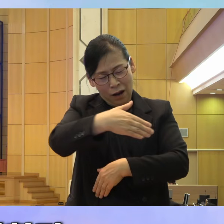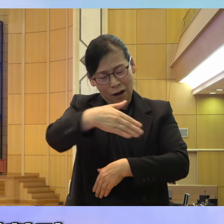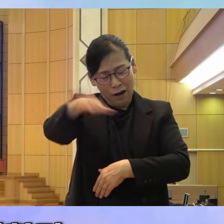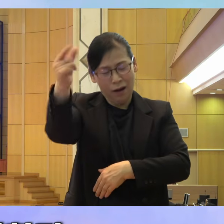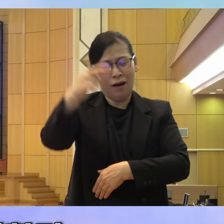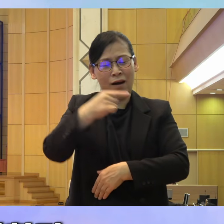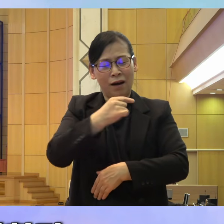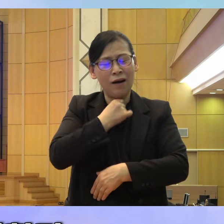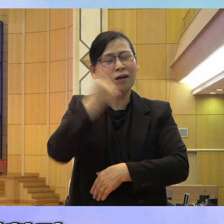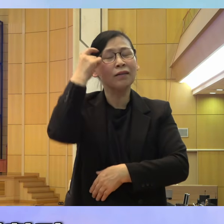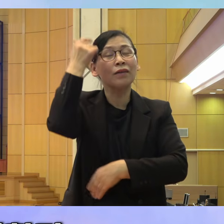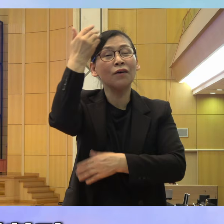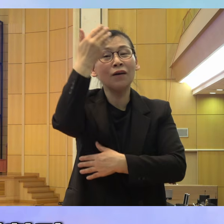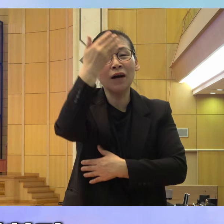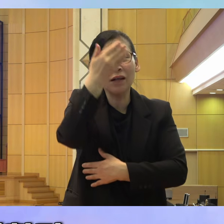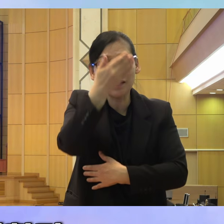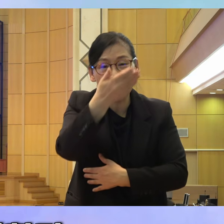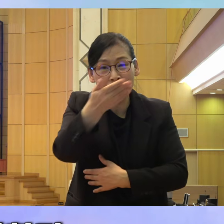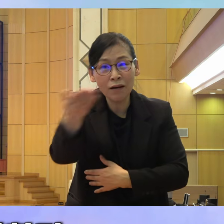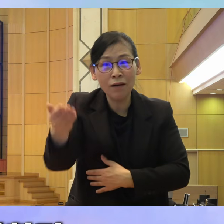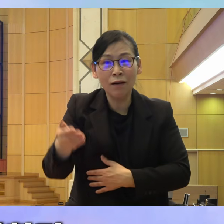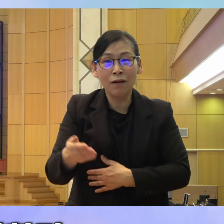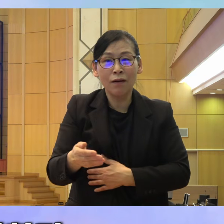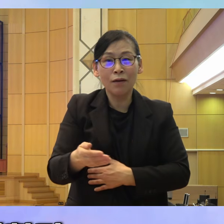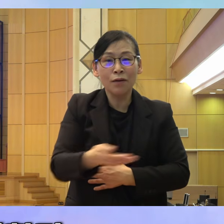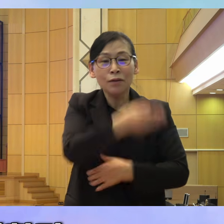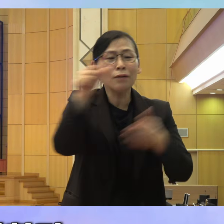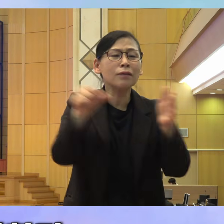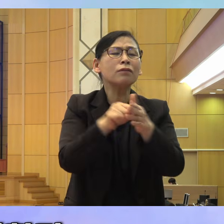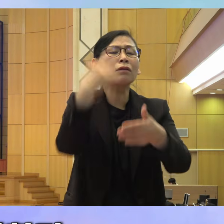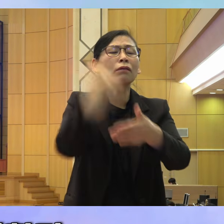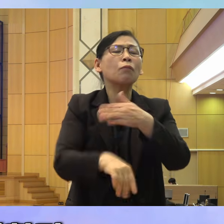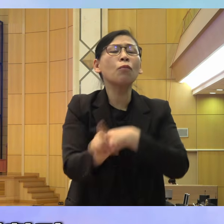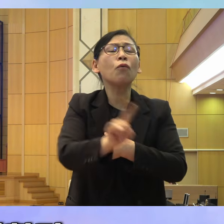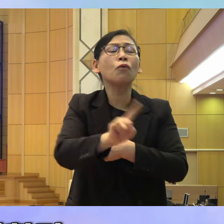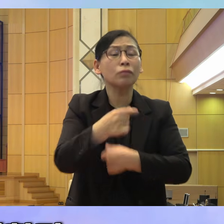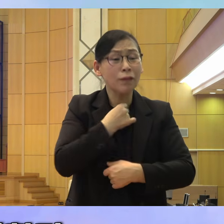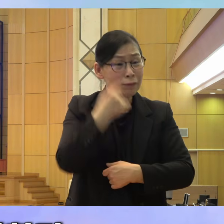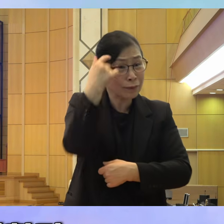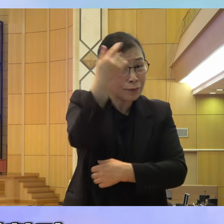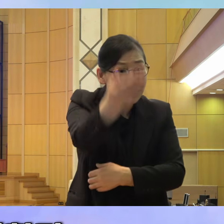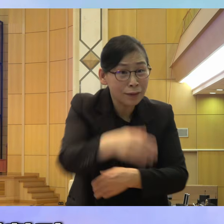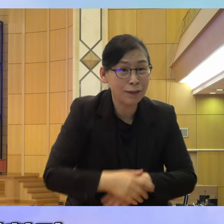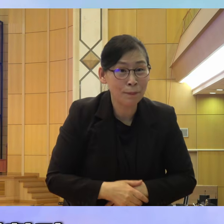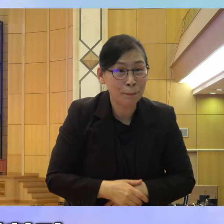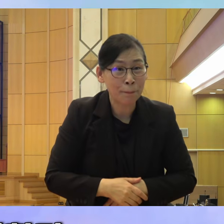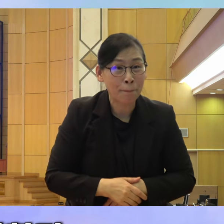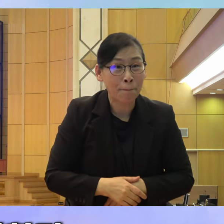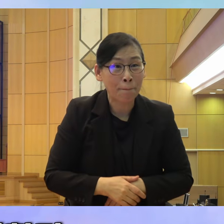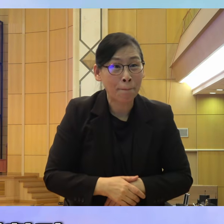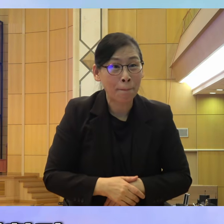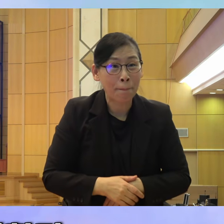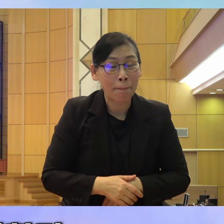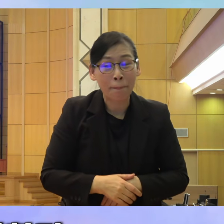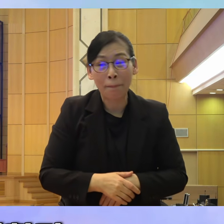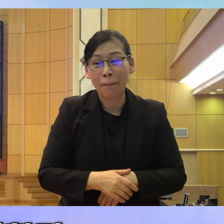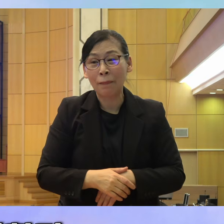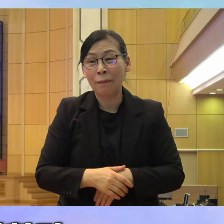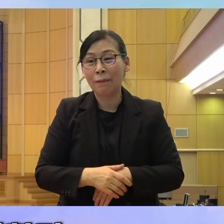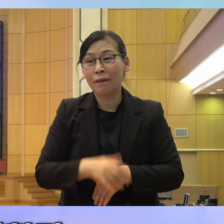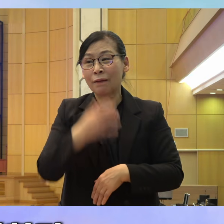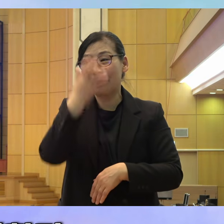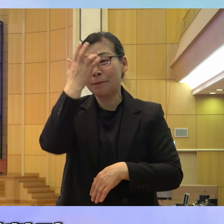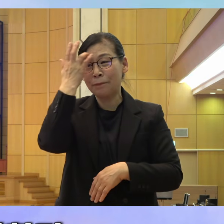남기고 가려 하나, 무엇을 남기고 여러분 가려고 그렇게 허덕이는